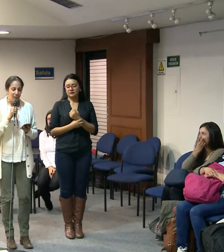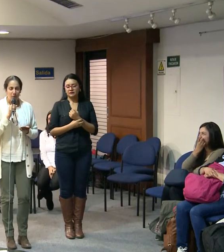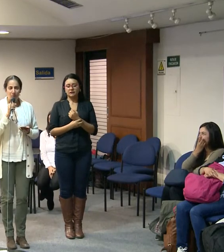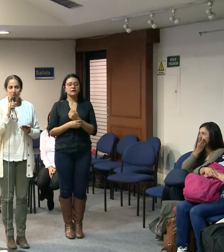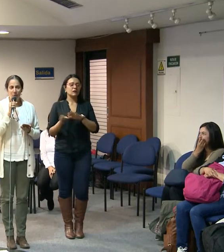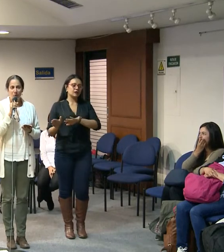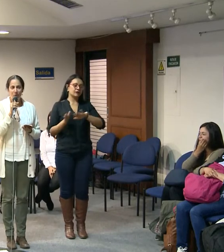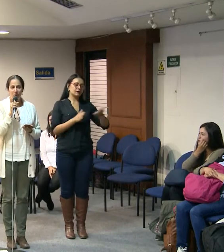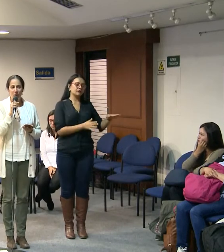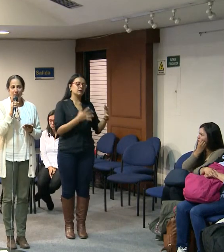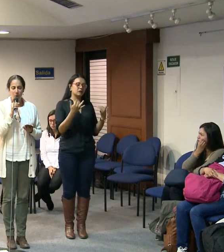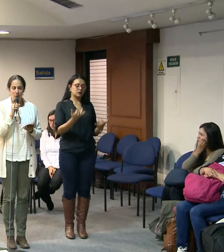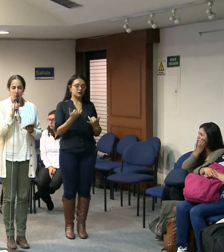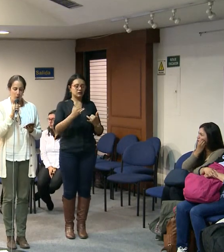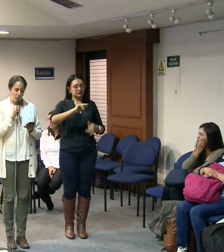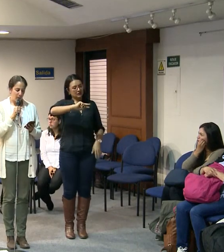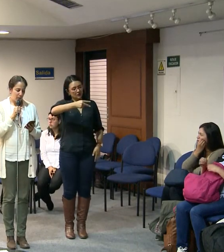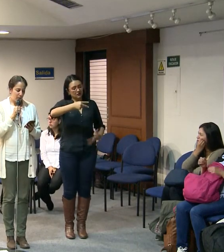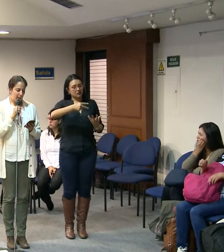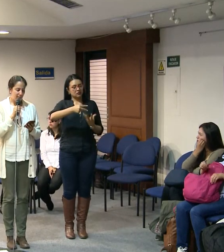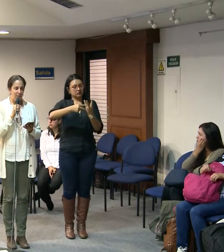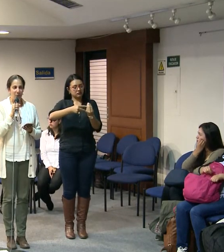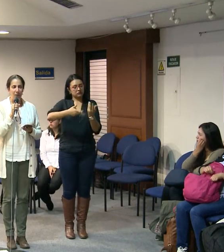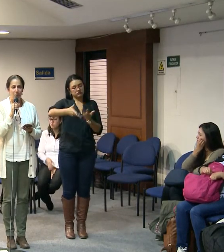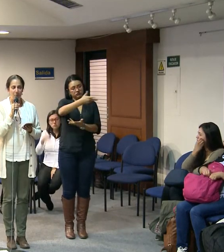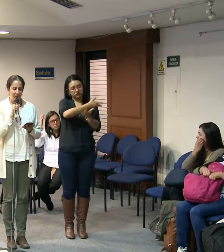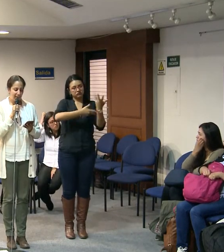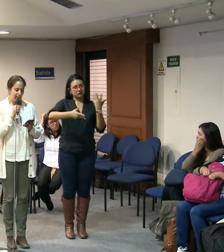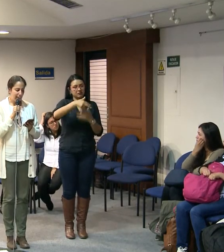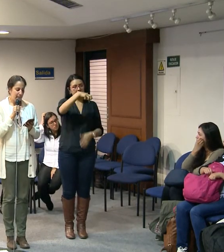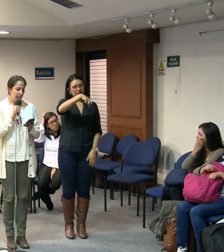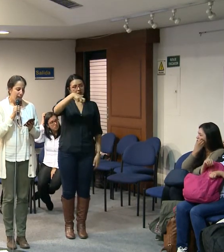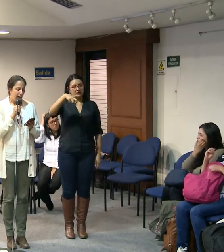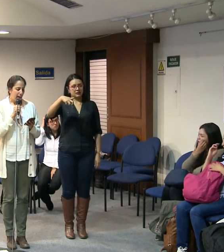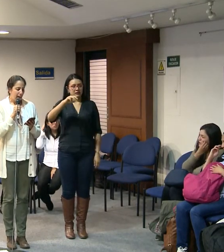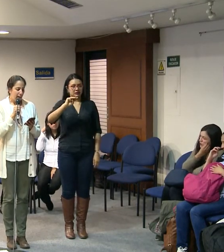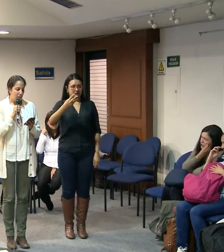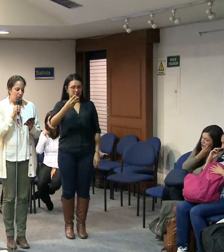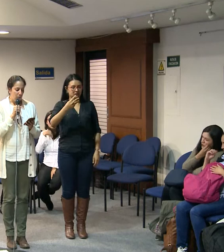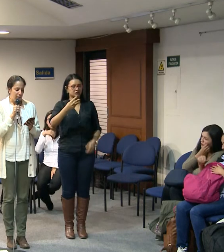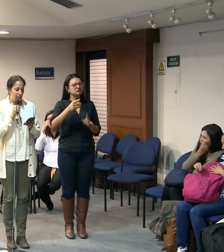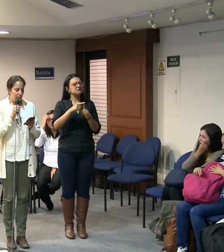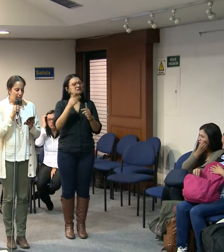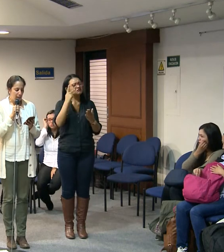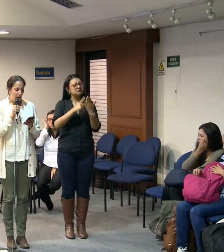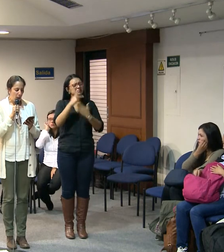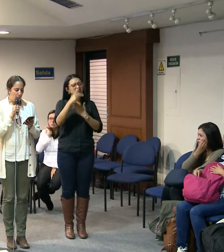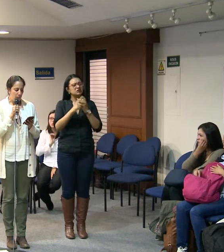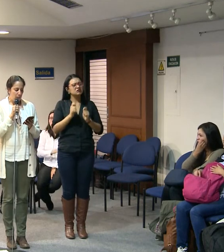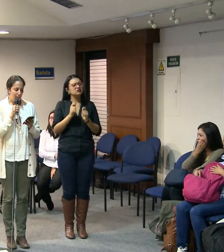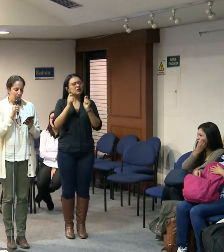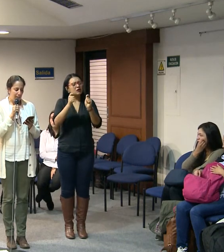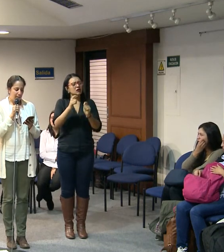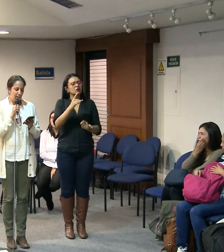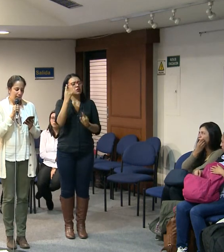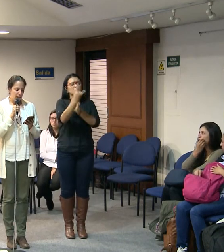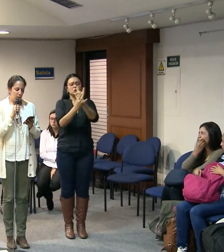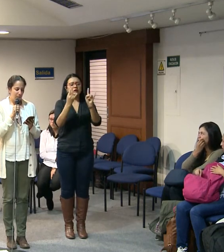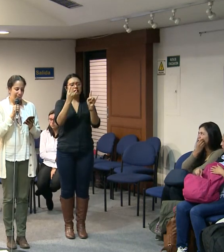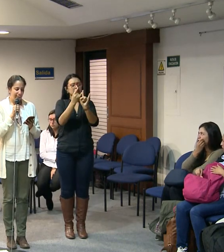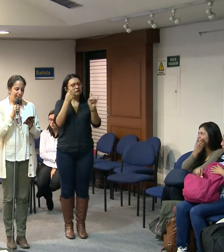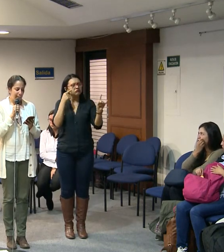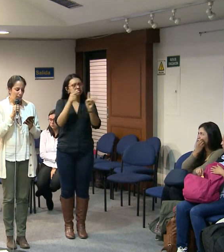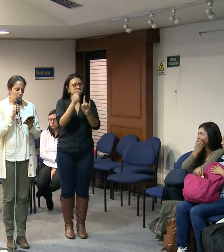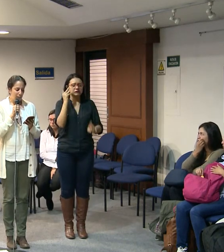escenario. Continuamos con nuestro segundo grupo de socialización de PPI3. Nuestro proyecto se llama Un Universo de